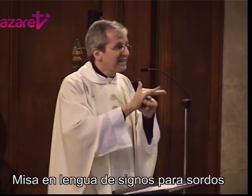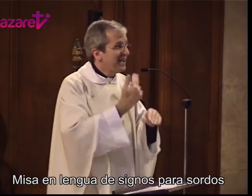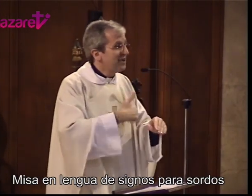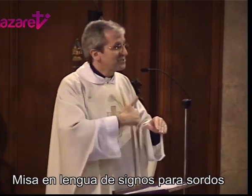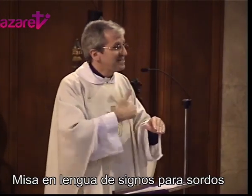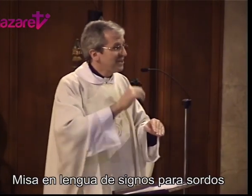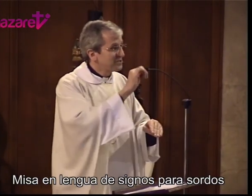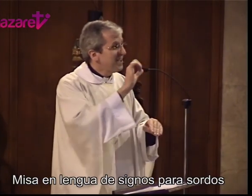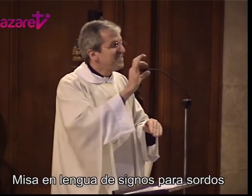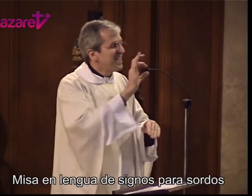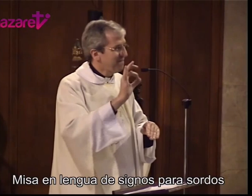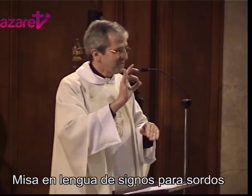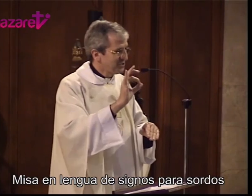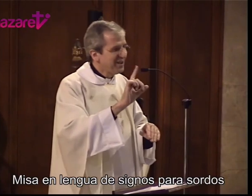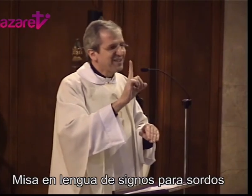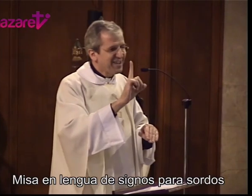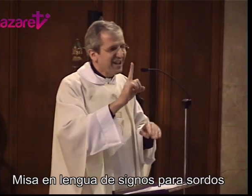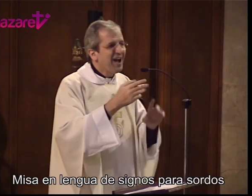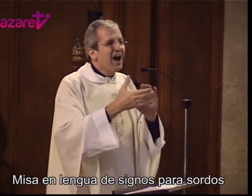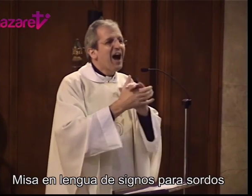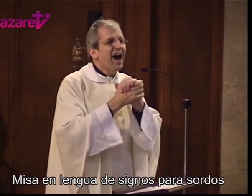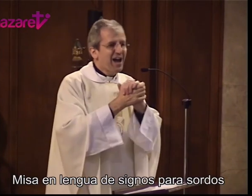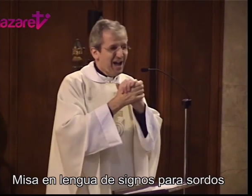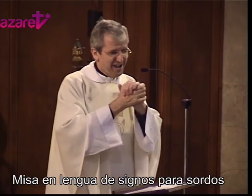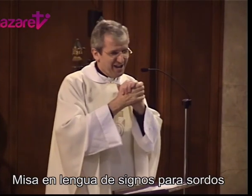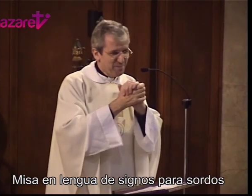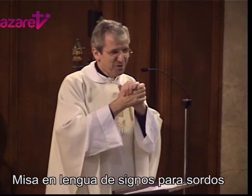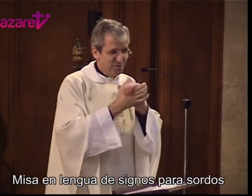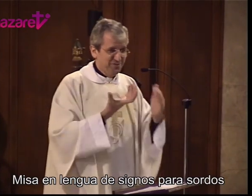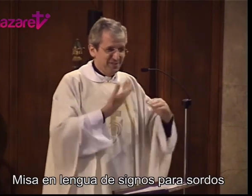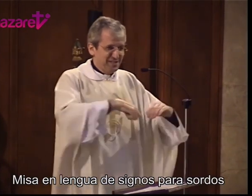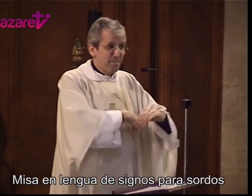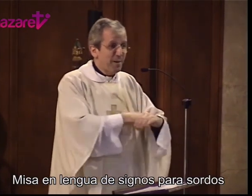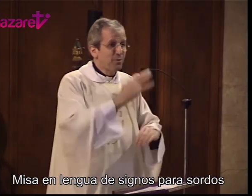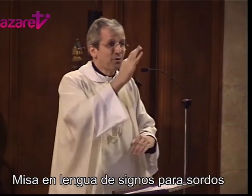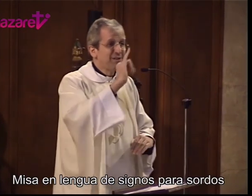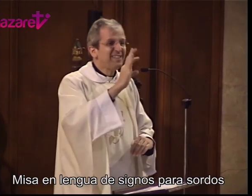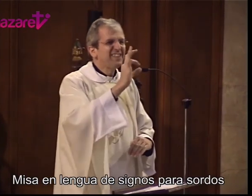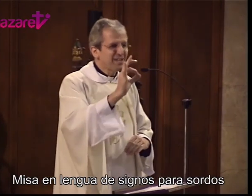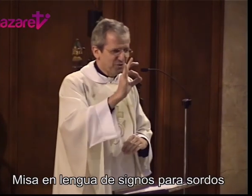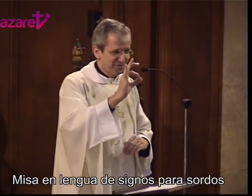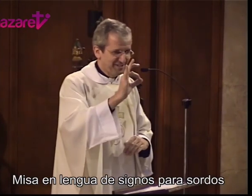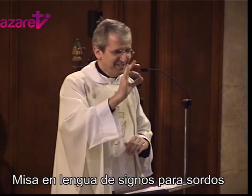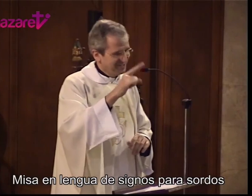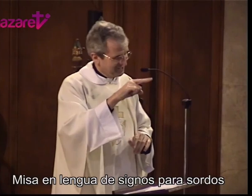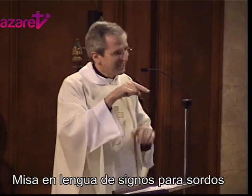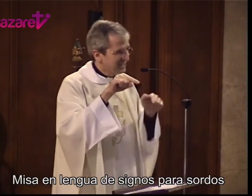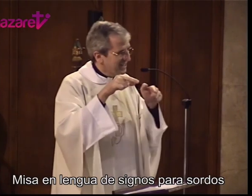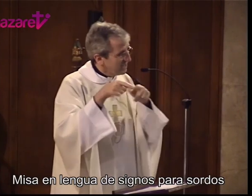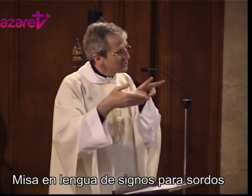los cristianos de Éfeso, y era a el amigo de San Pablo, Tito. Esta que hemos